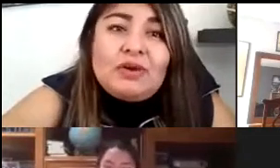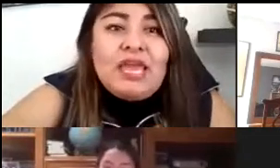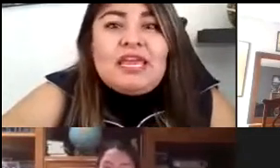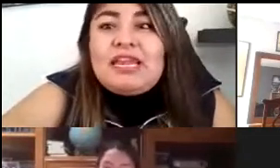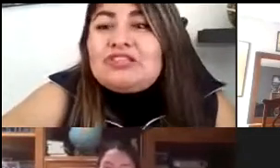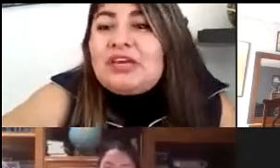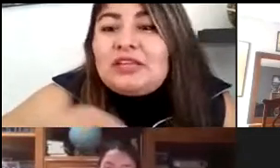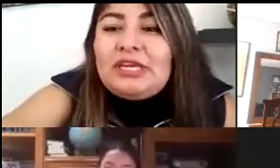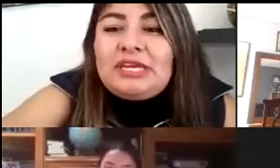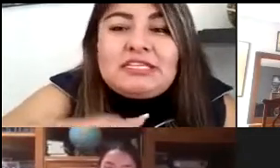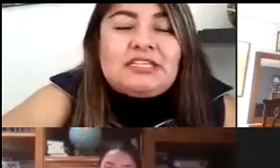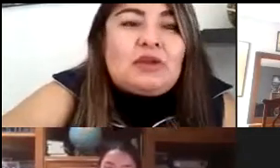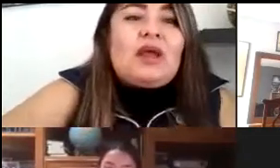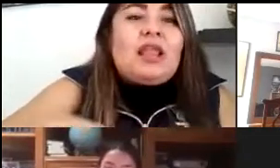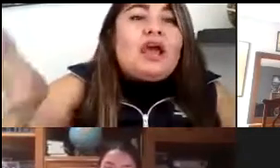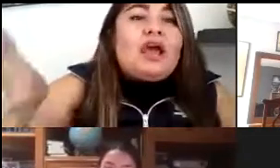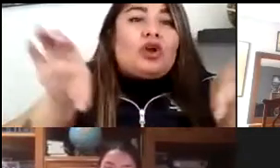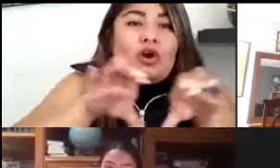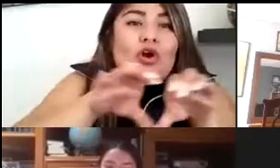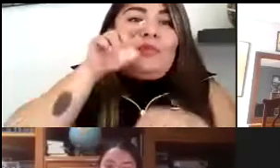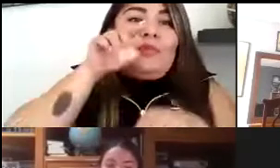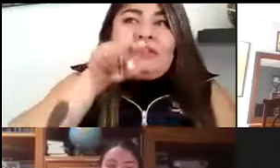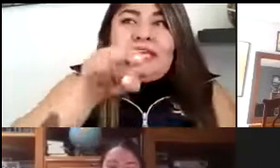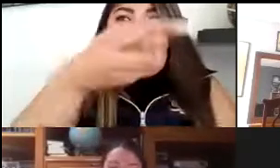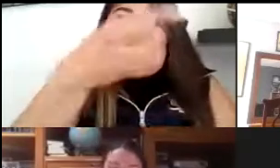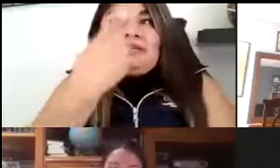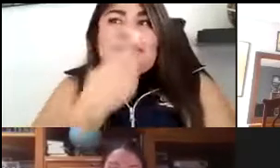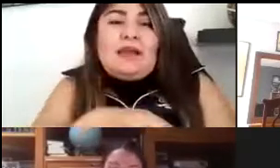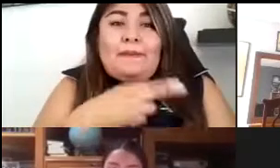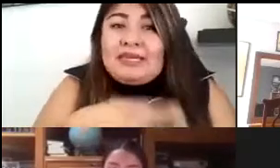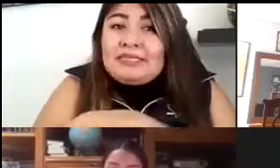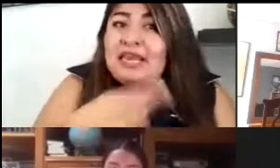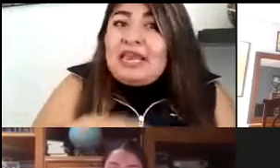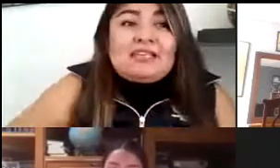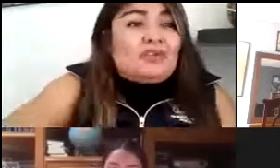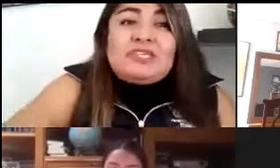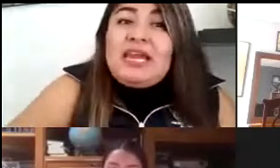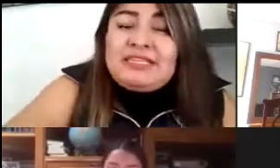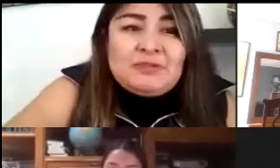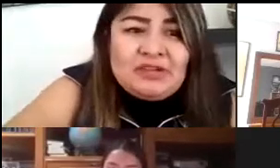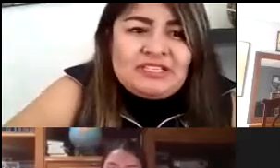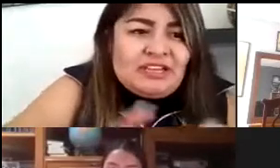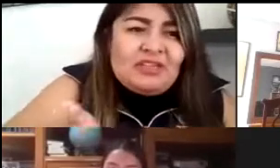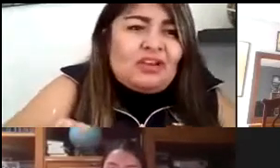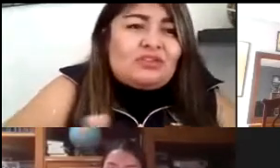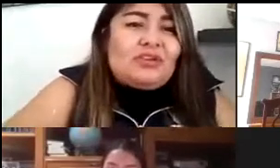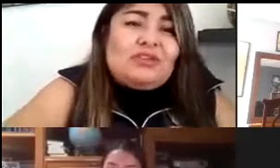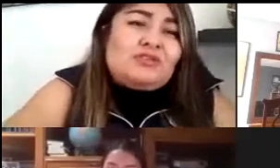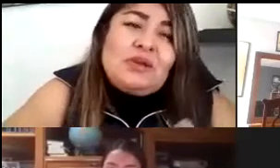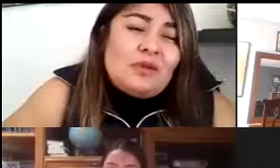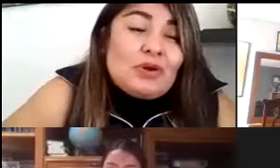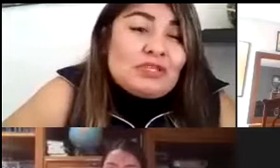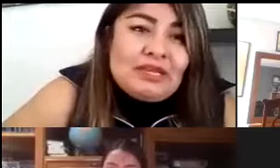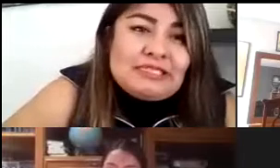signado. Y el hecho de que tú quieras decir tal cual, ¿cómo te llamas? Eso ya es español signado y los